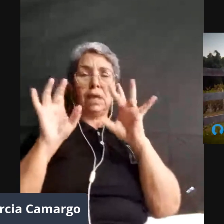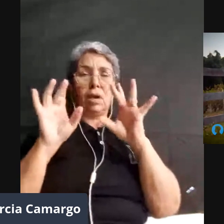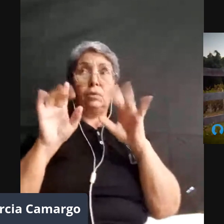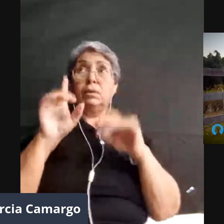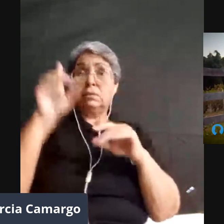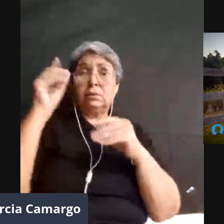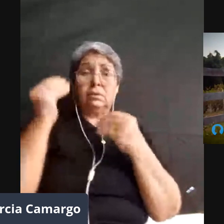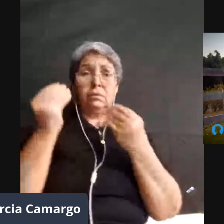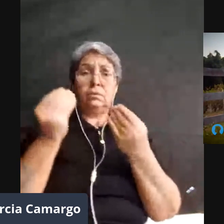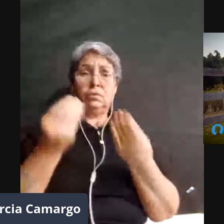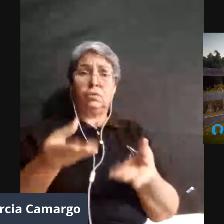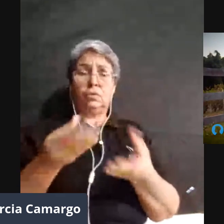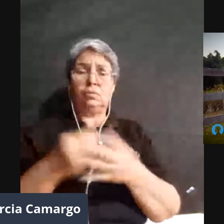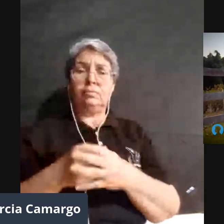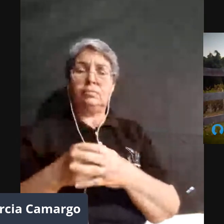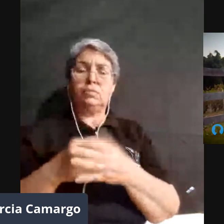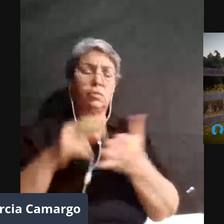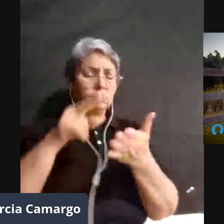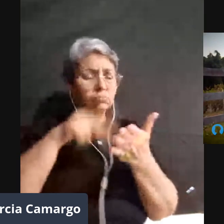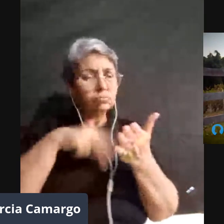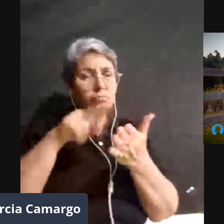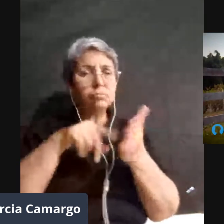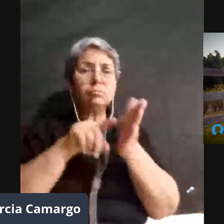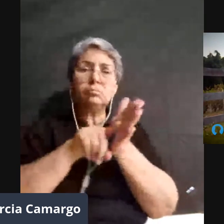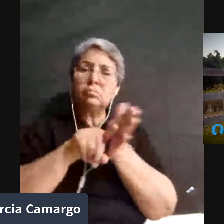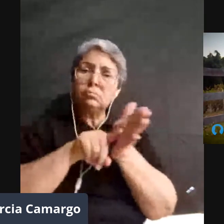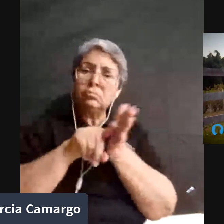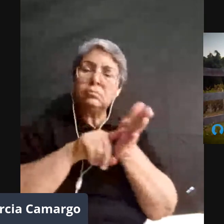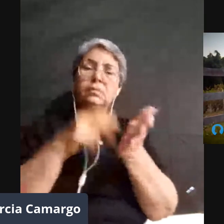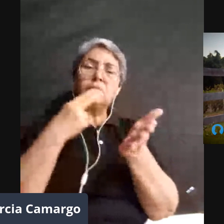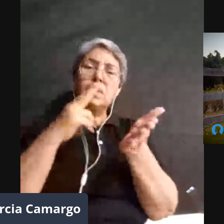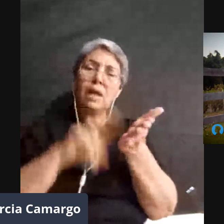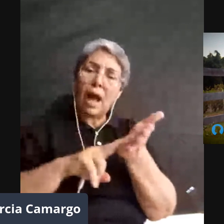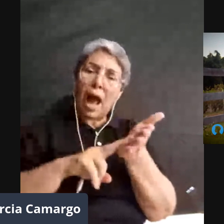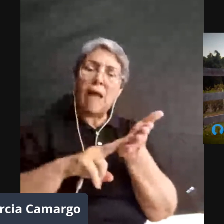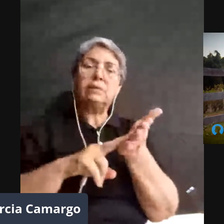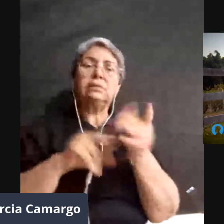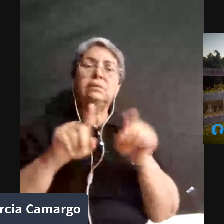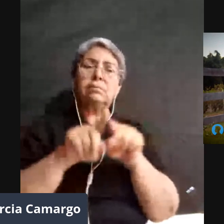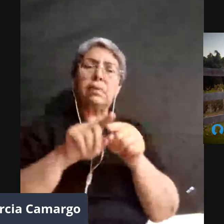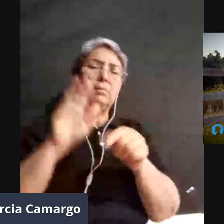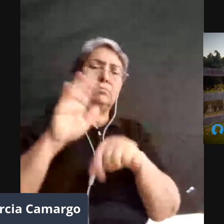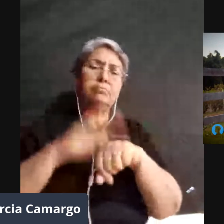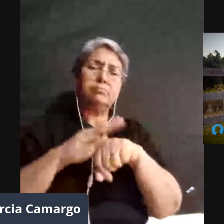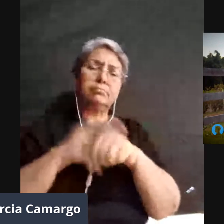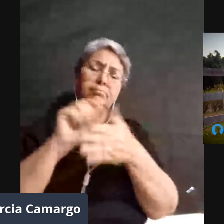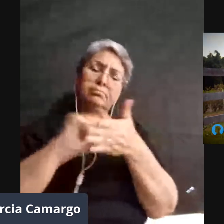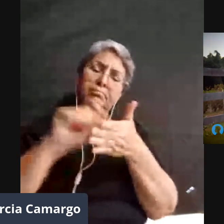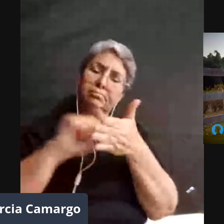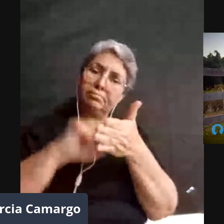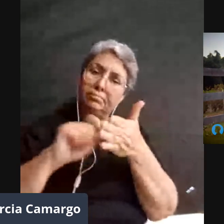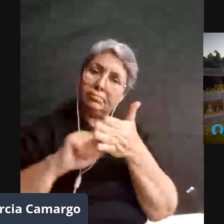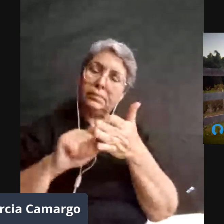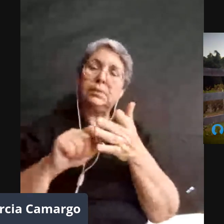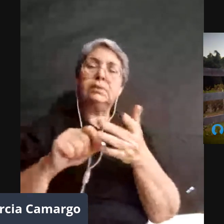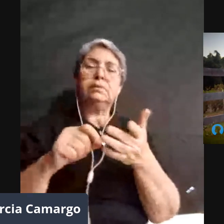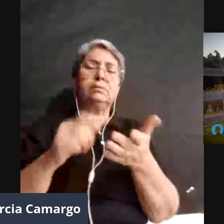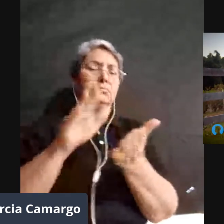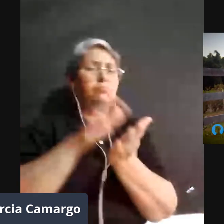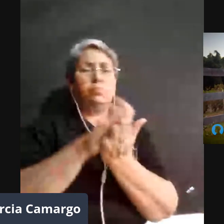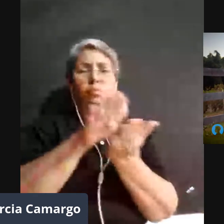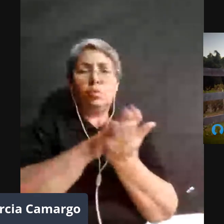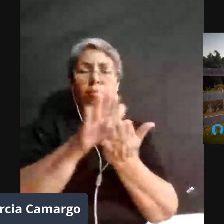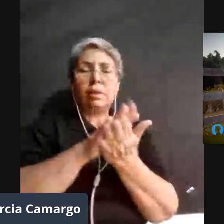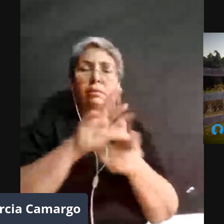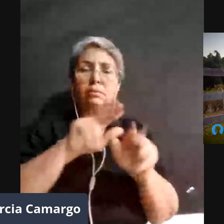vamos analisar algumas cartas, alguns manuscritos e muitas declarações também publicadas. E nós devemos permitir